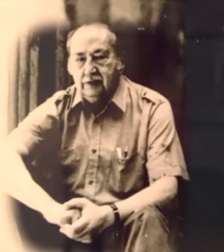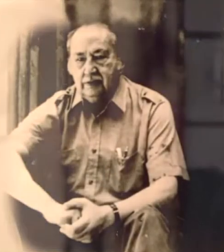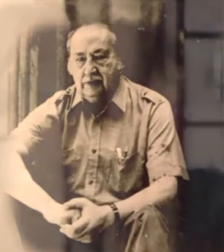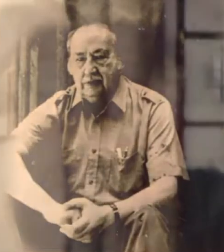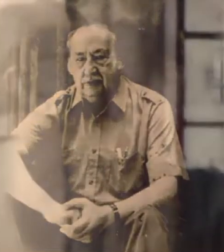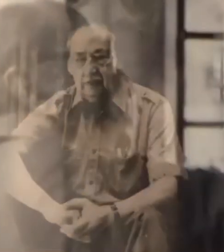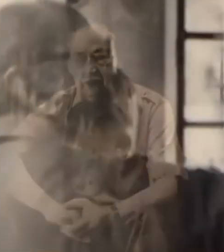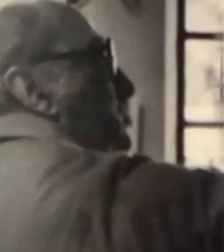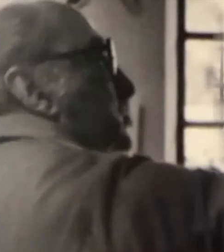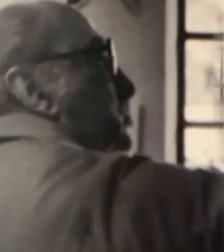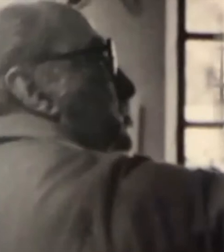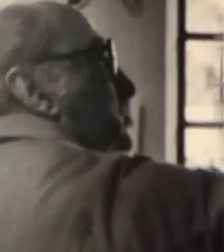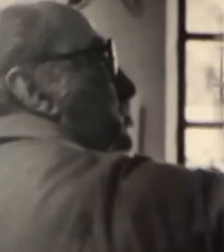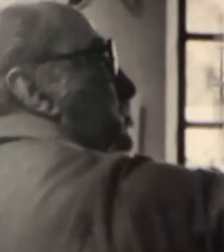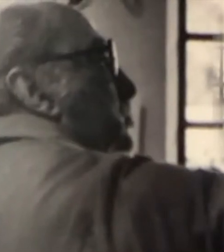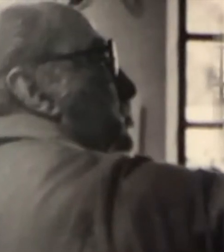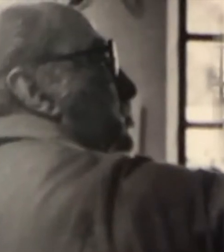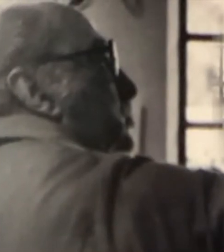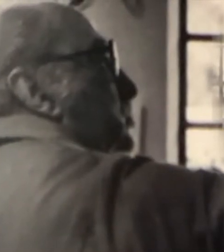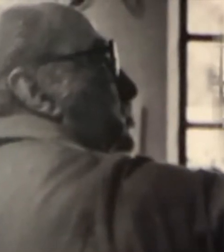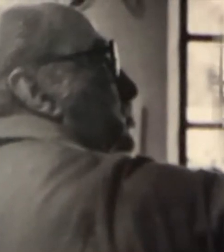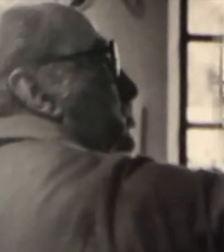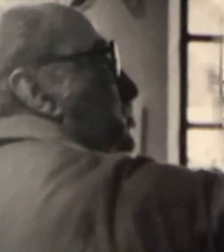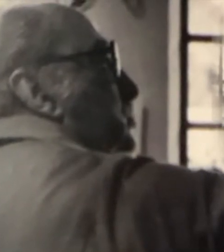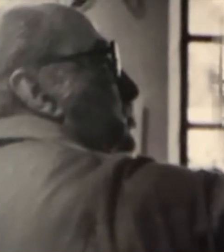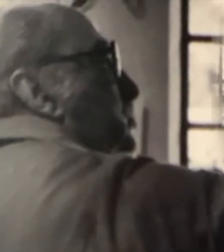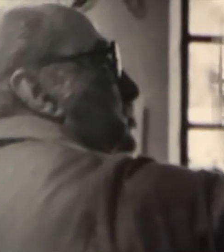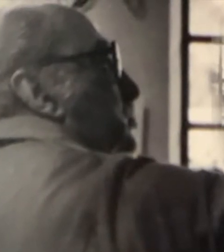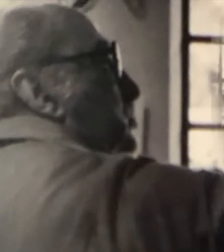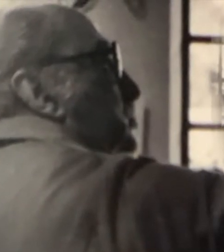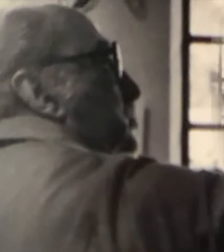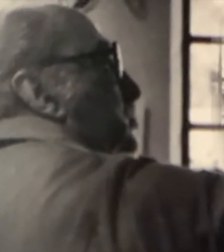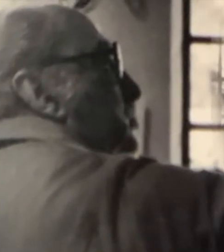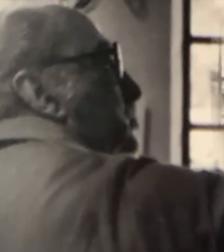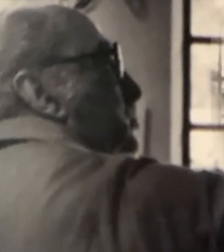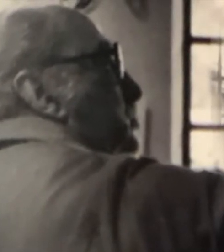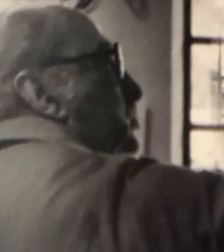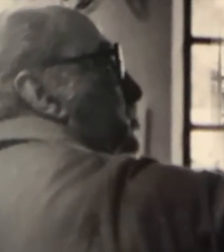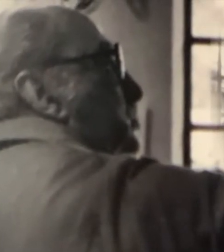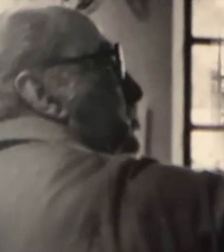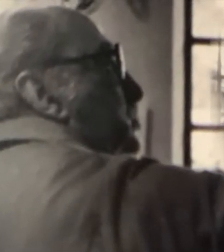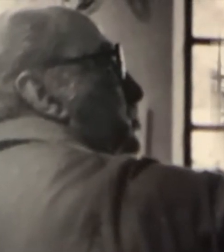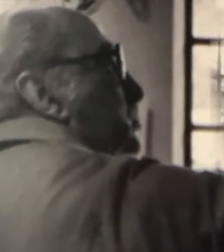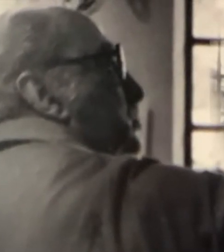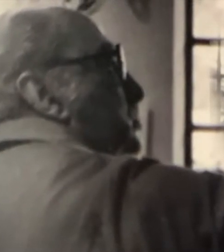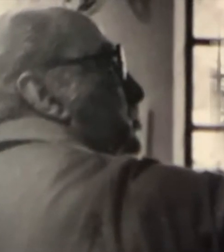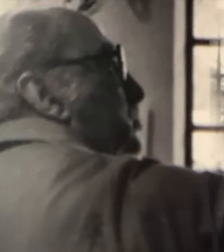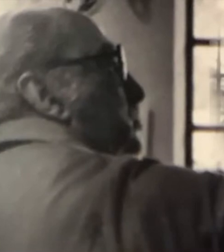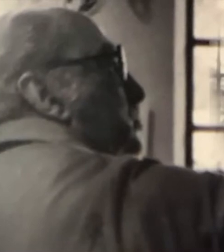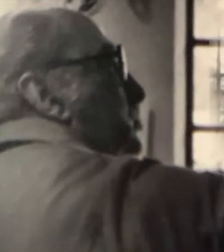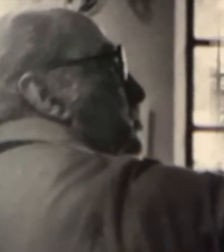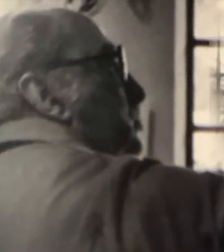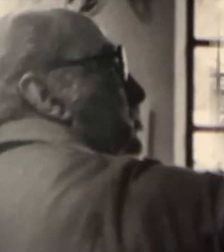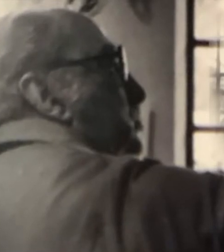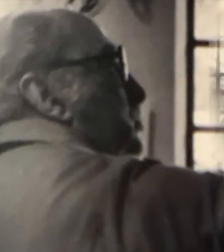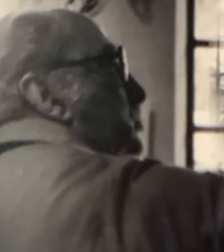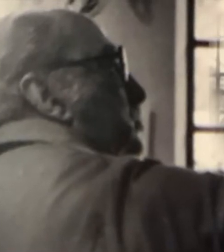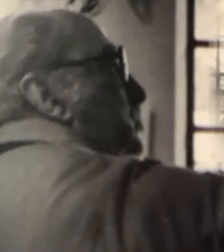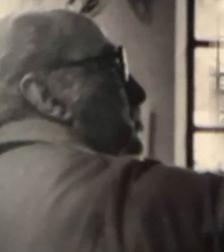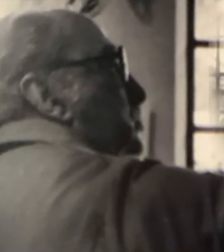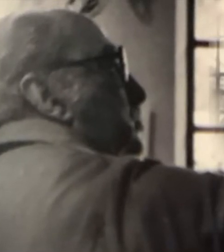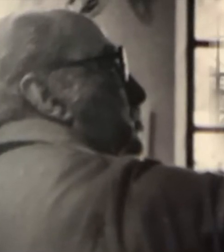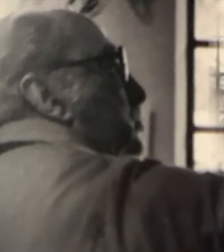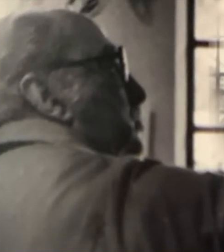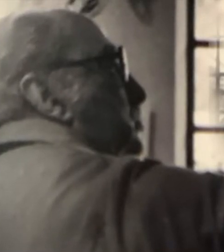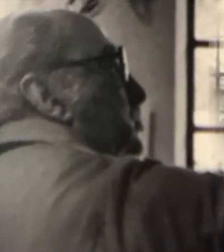ました。ホセ・チャベスの代表的な壁画はグアナハト州立大学やアロンディガ・デ・グラナディタス地域